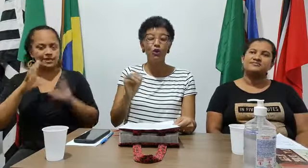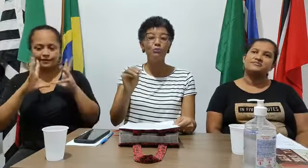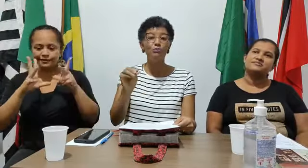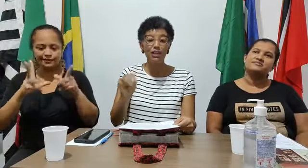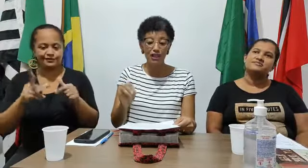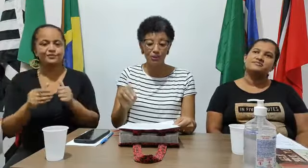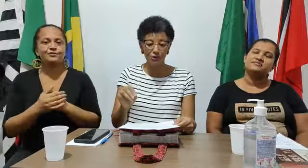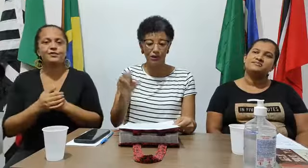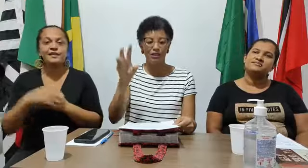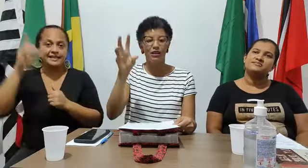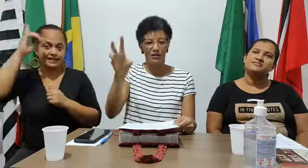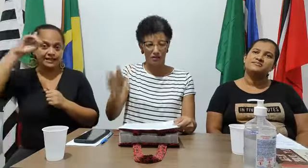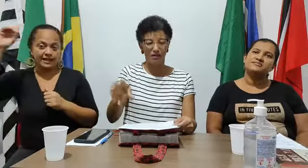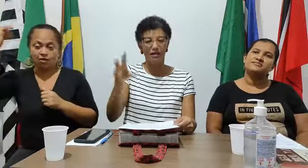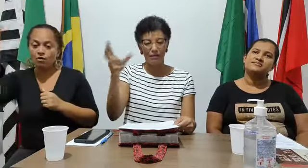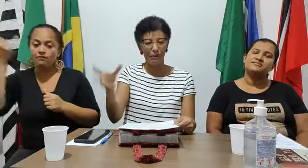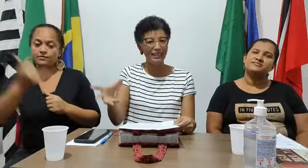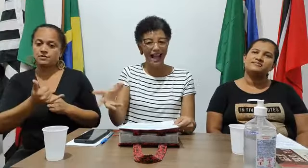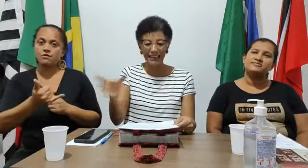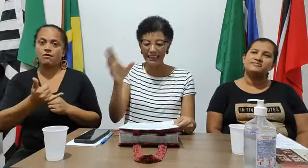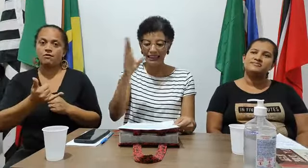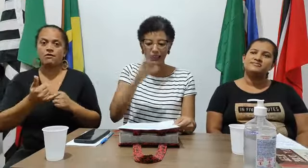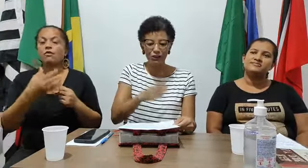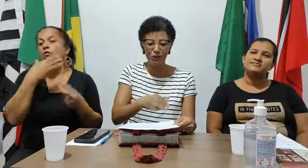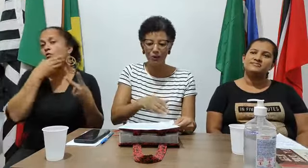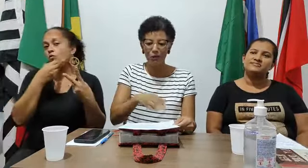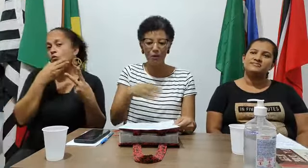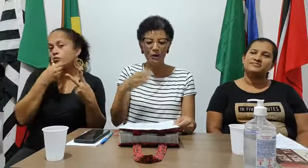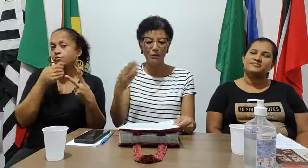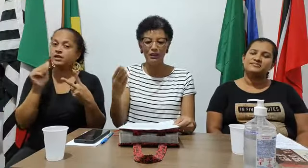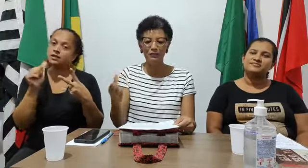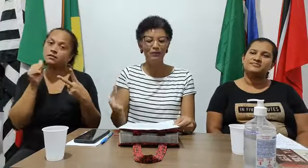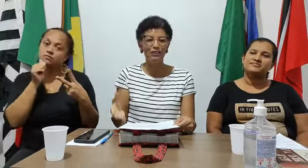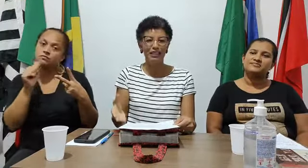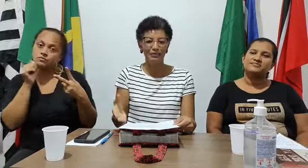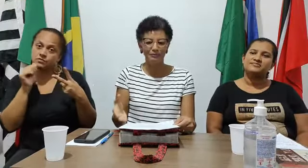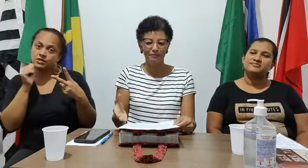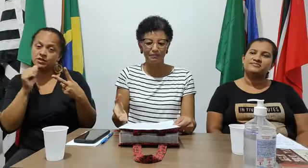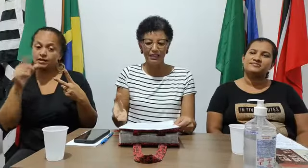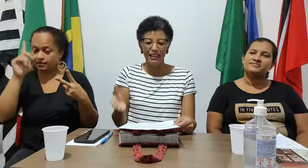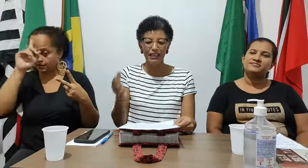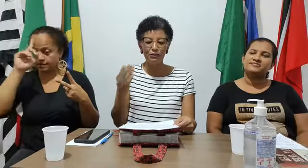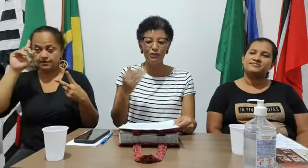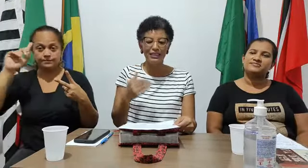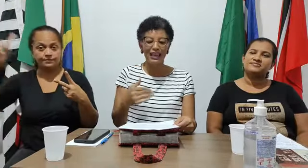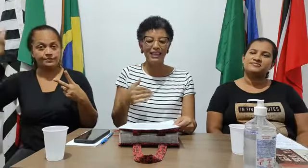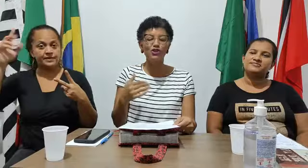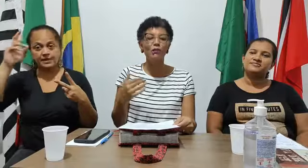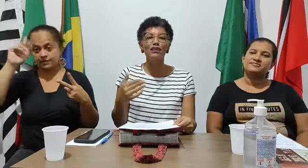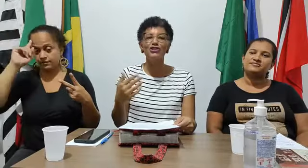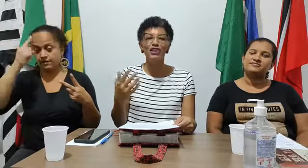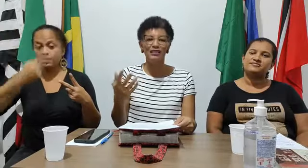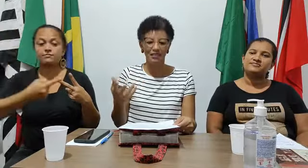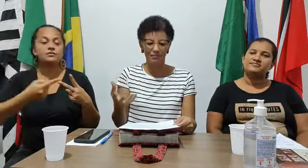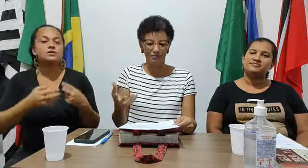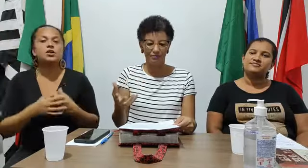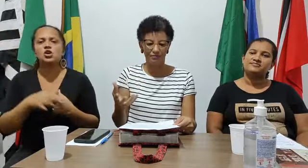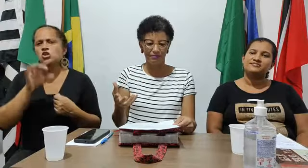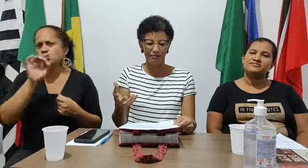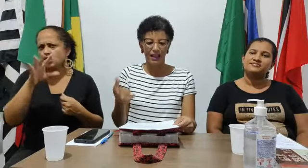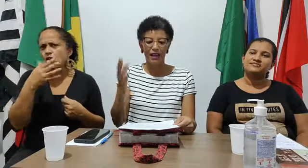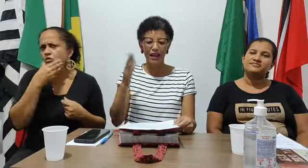sobre o domínio foi dada tanto para o homem quanto para a mulher. Não foi dada somente a